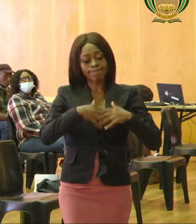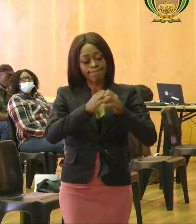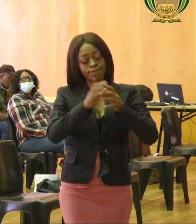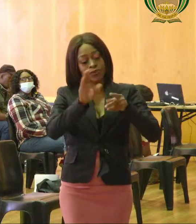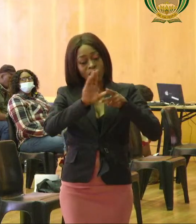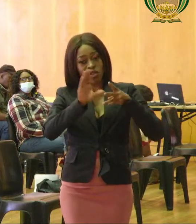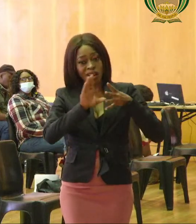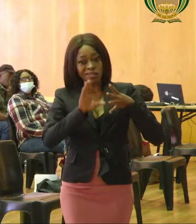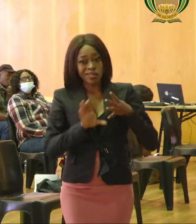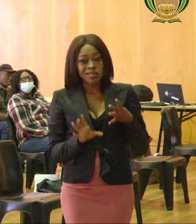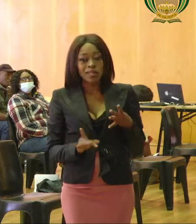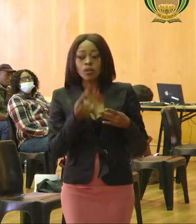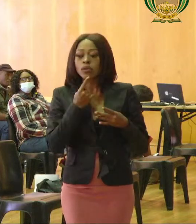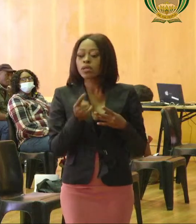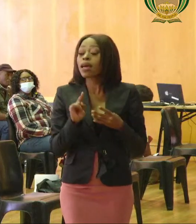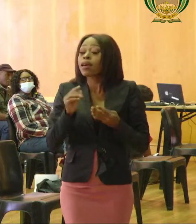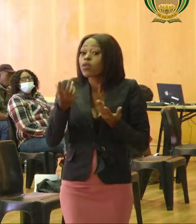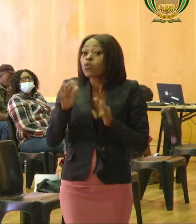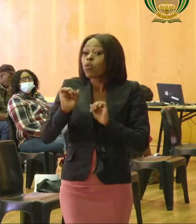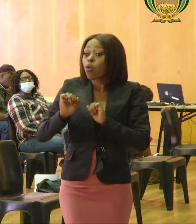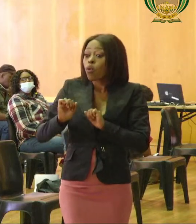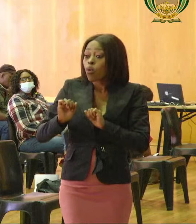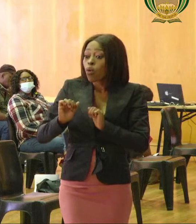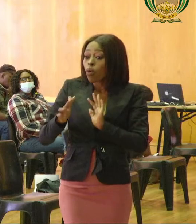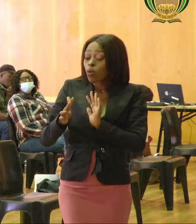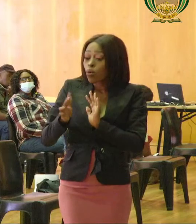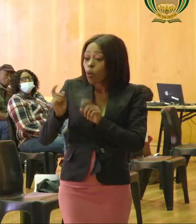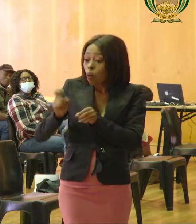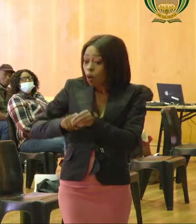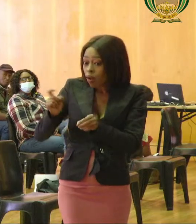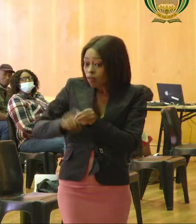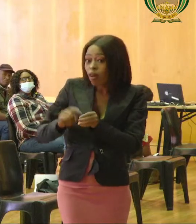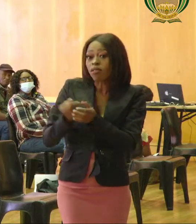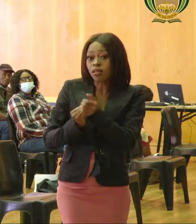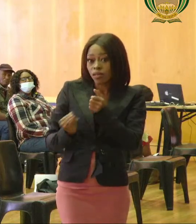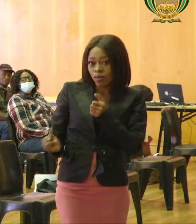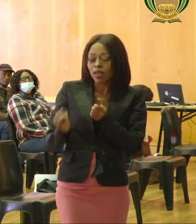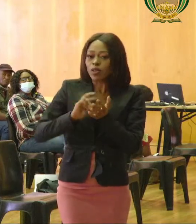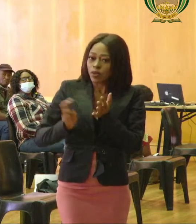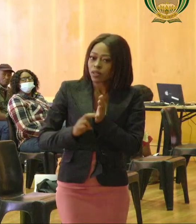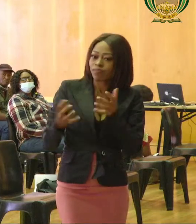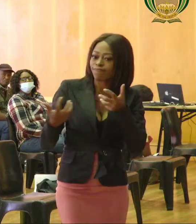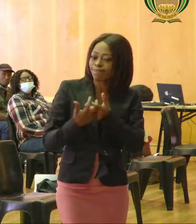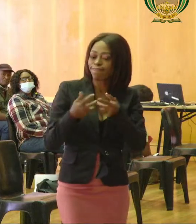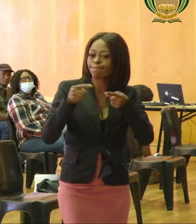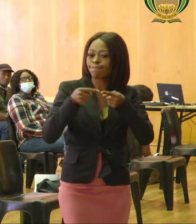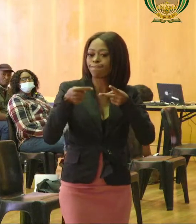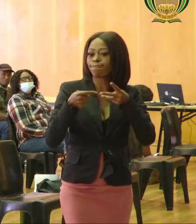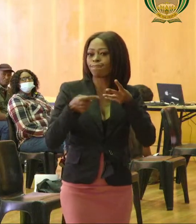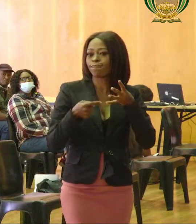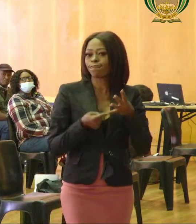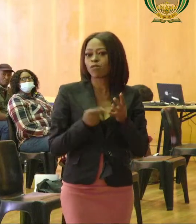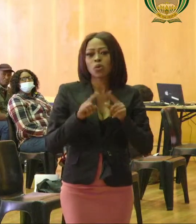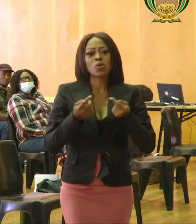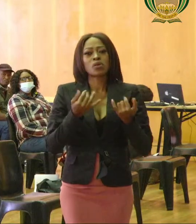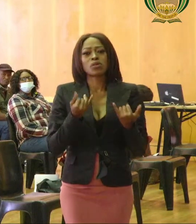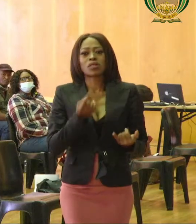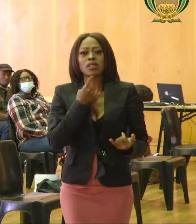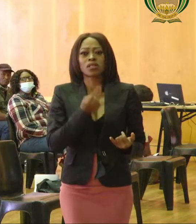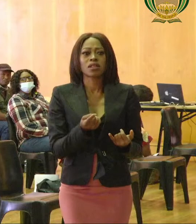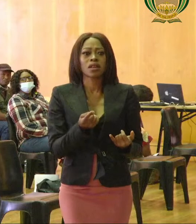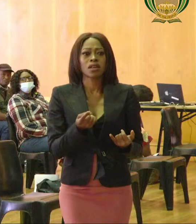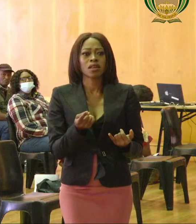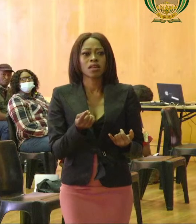worden als het komt bij die independence. Maar independence moet daar wees. Ons kan niet vandaag komen zeggen, als ik je